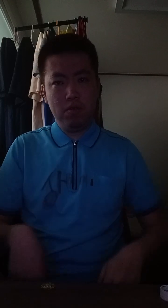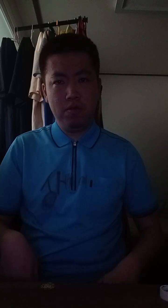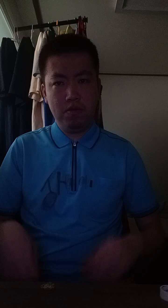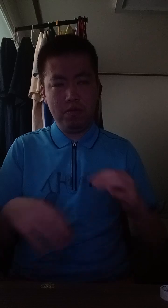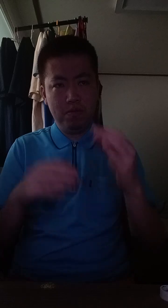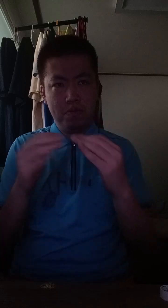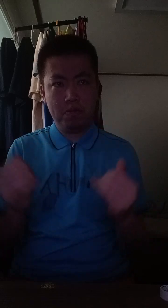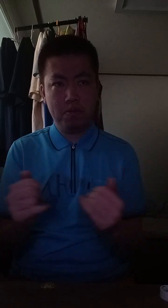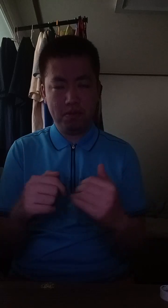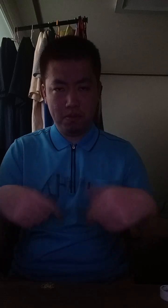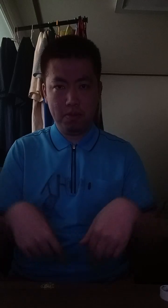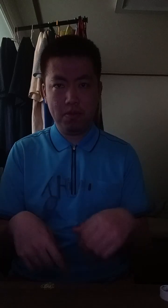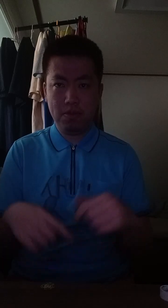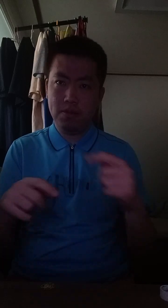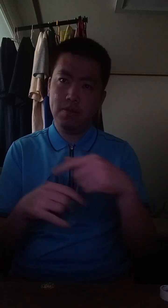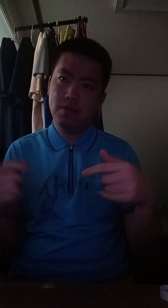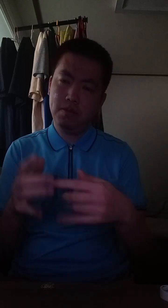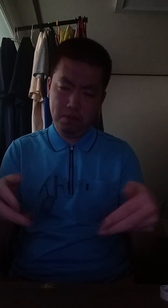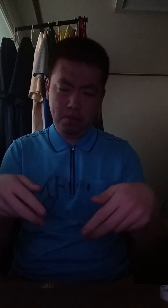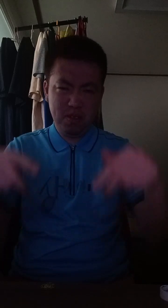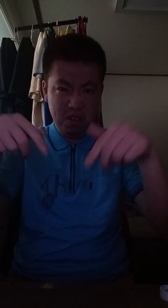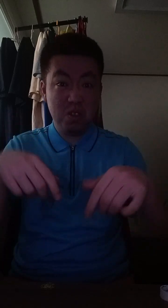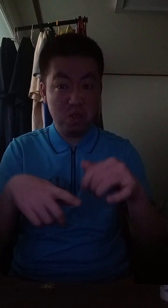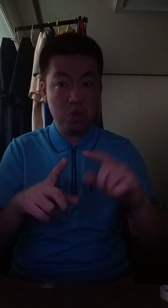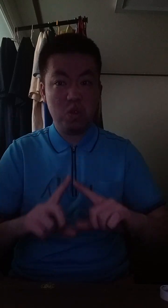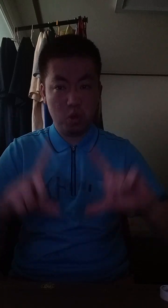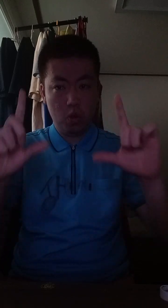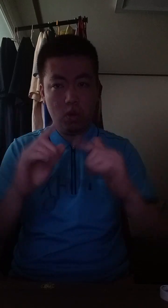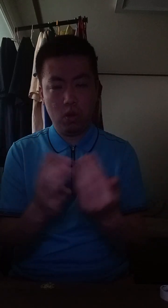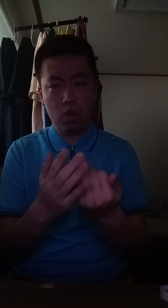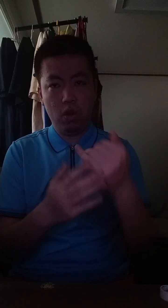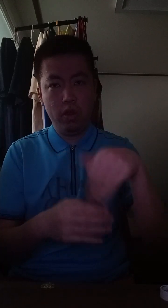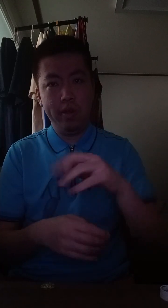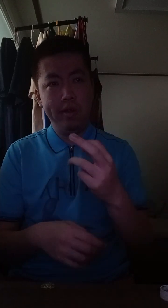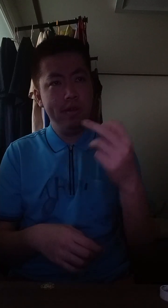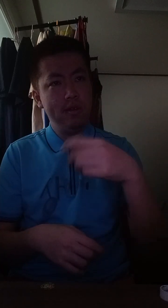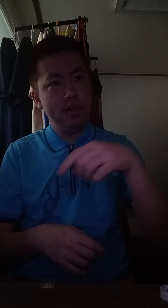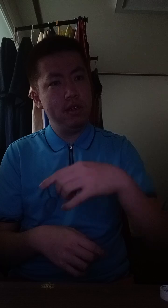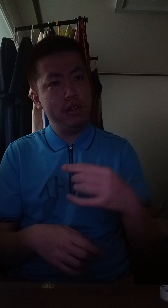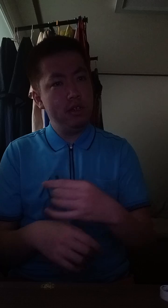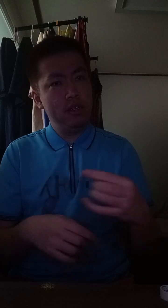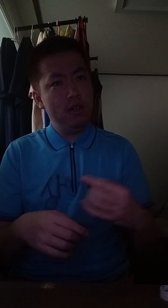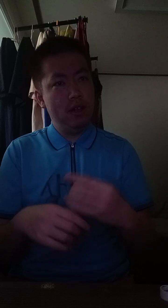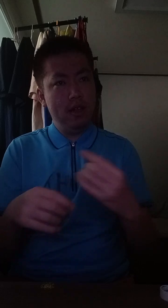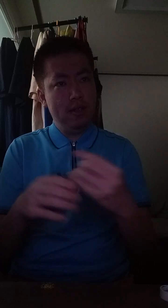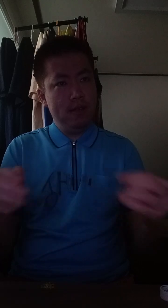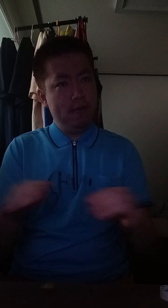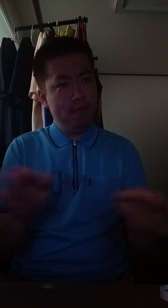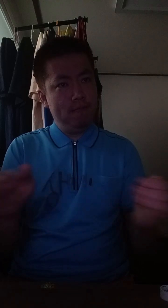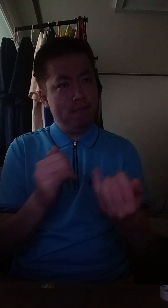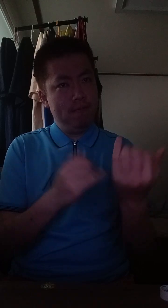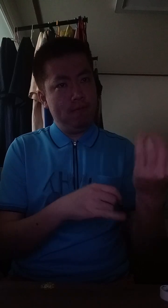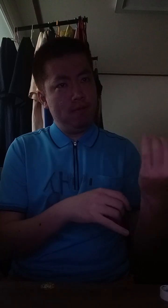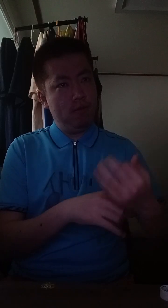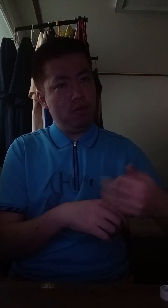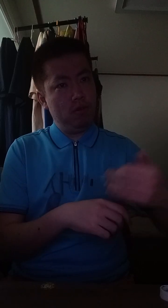몸집이 작은 아이들은 이 틈 사이로 빠질 위험이 큰데요. 사고 예방을 위해 발판을 설치하고는 있지만